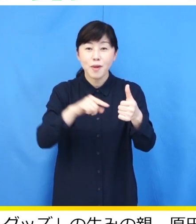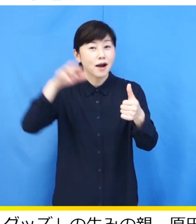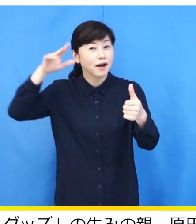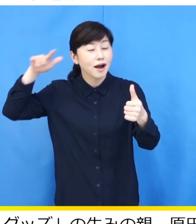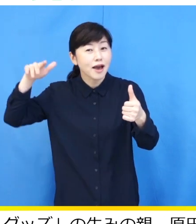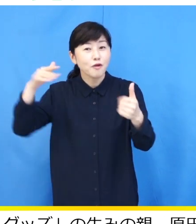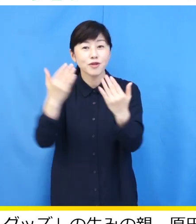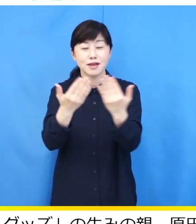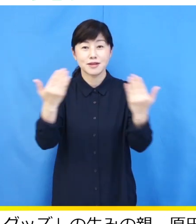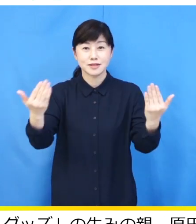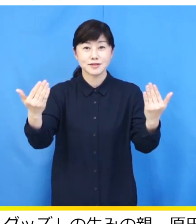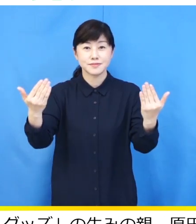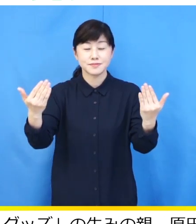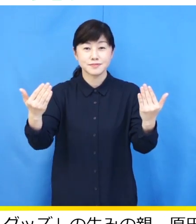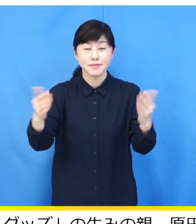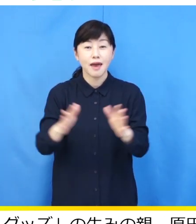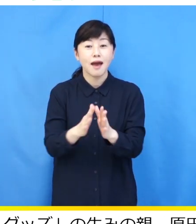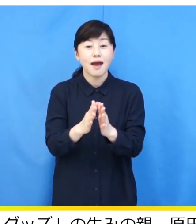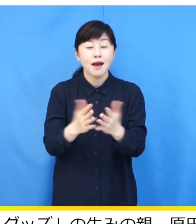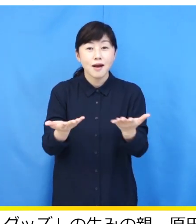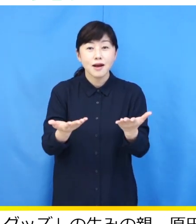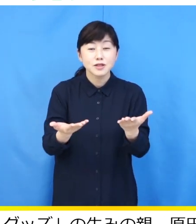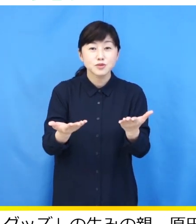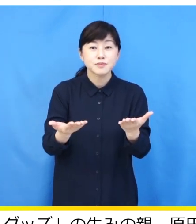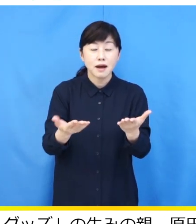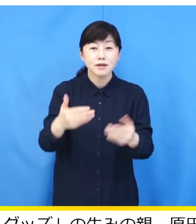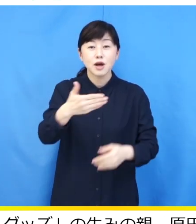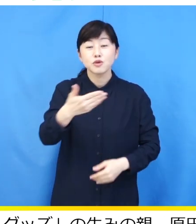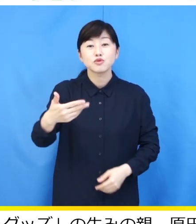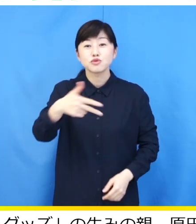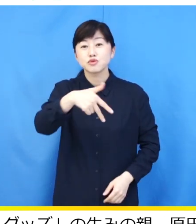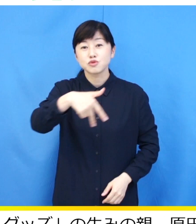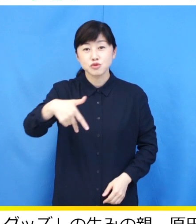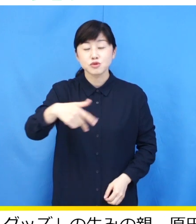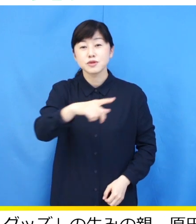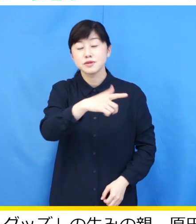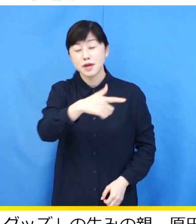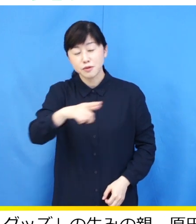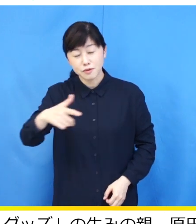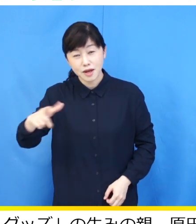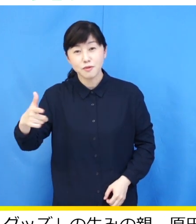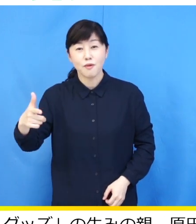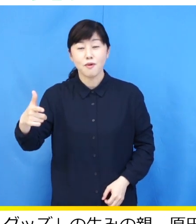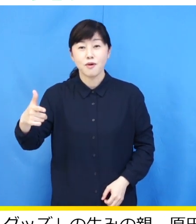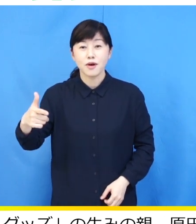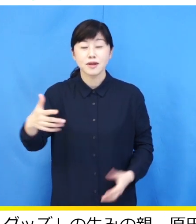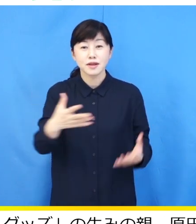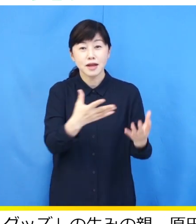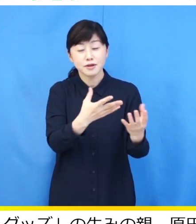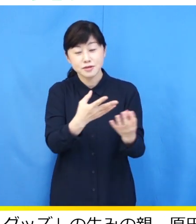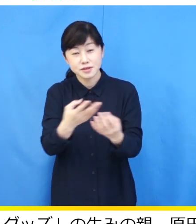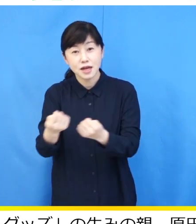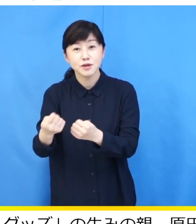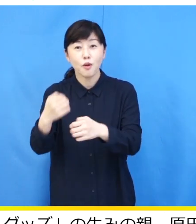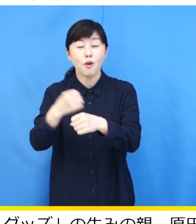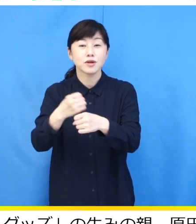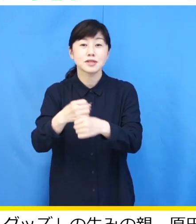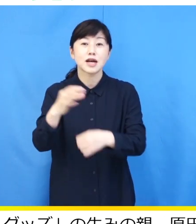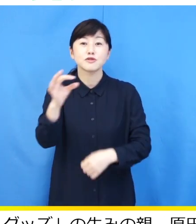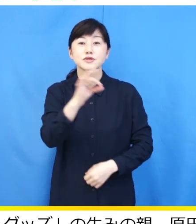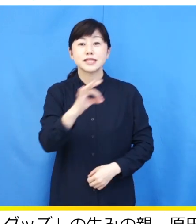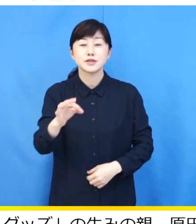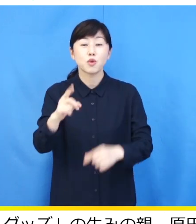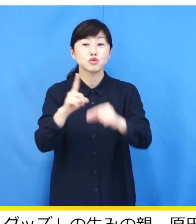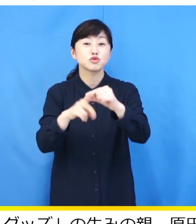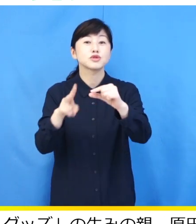出版各種グッズなど多分野にわたる作品を中心に時代を